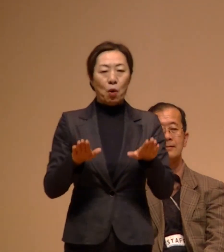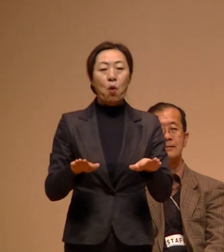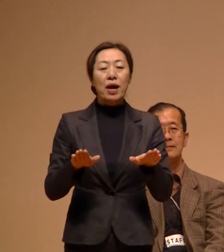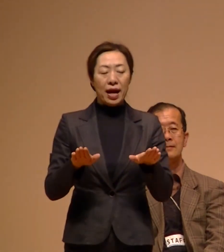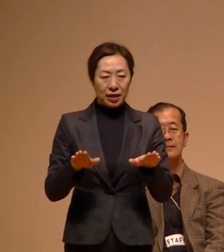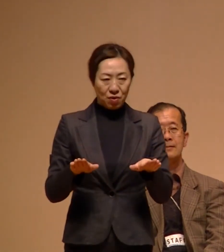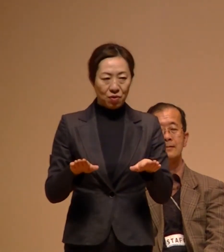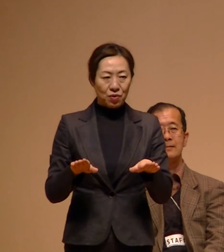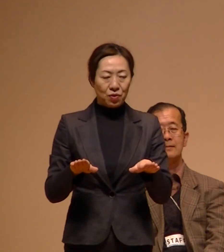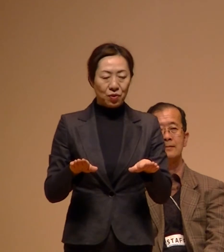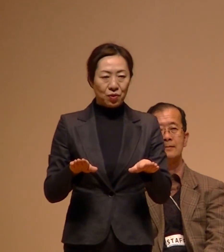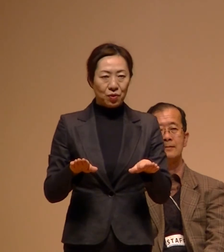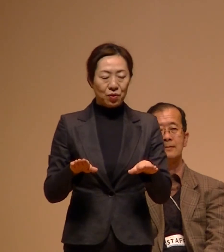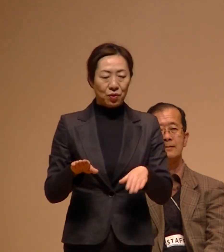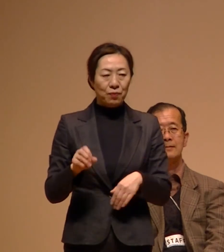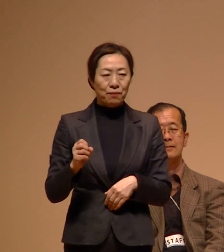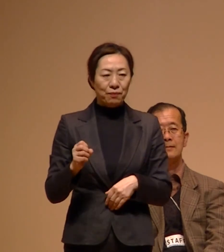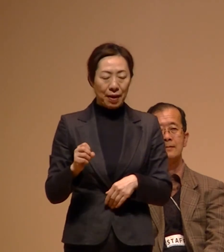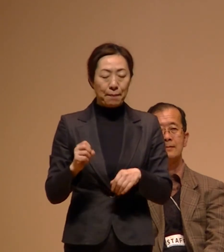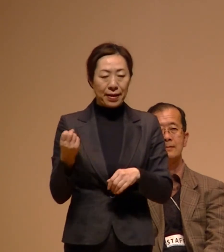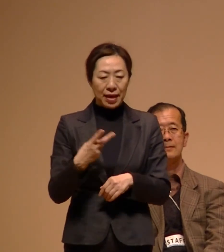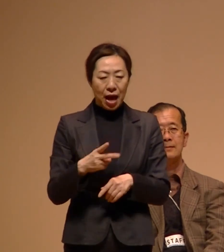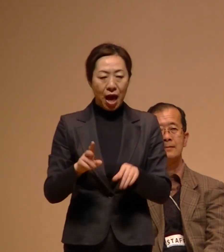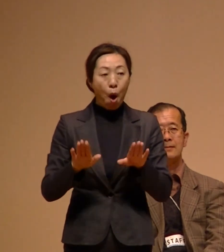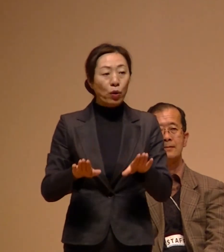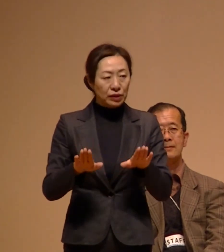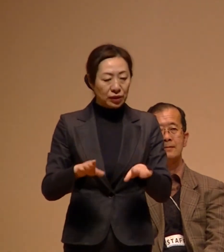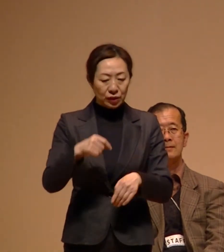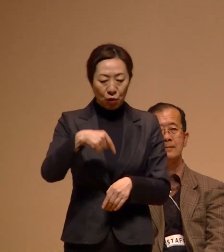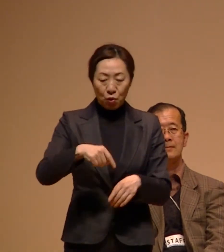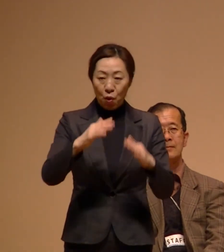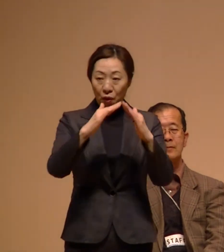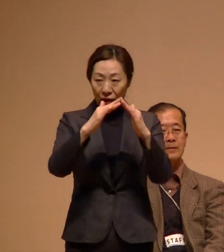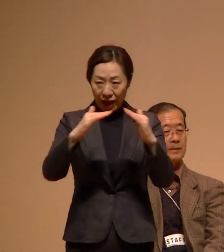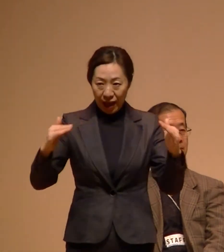今回のまた本日この会を